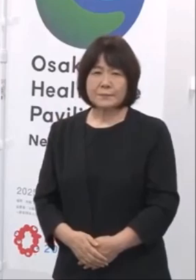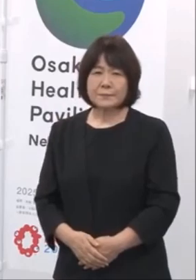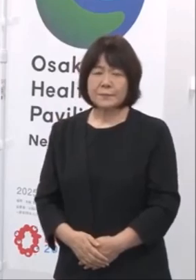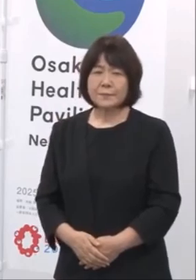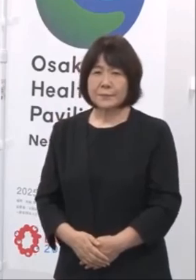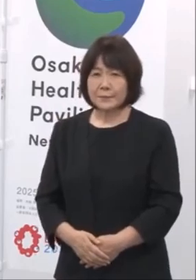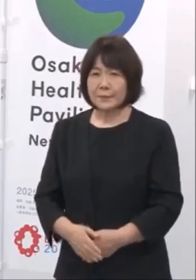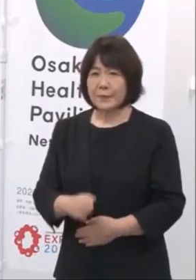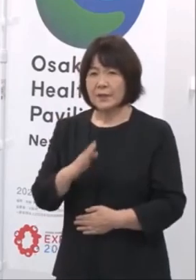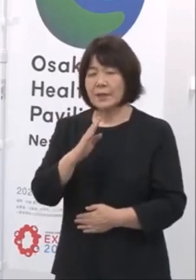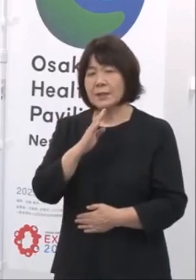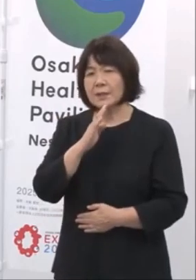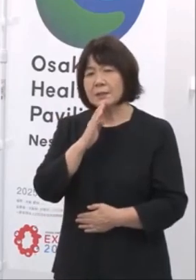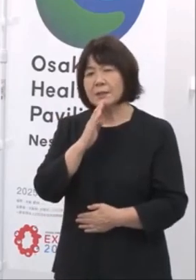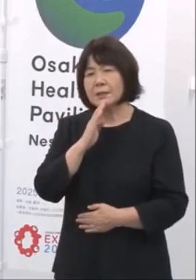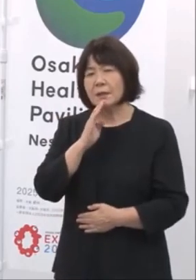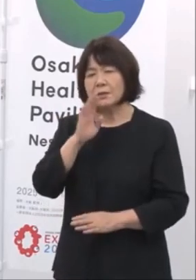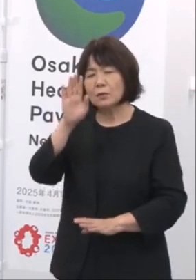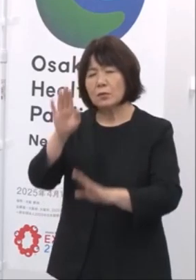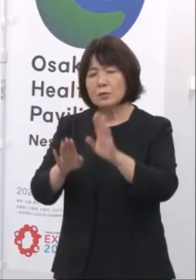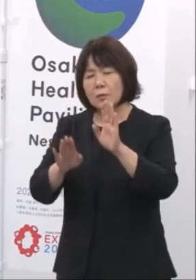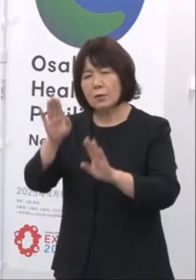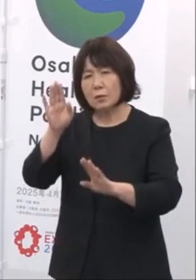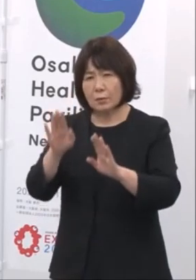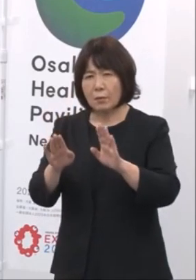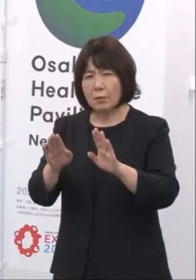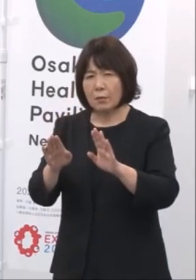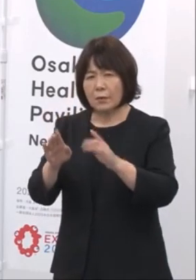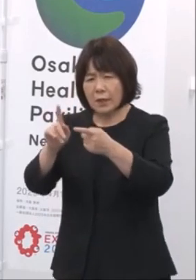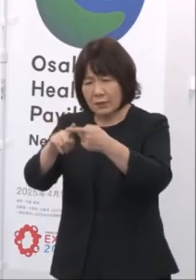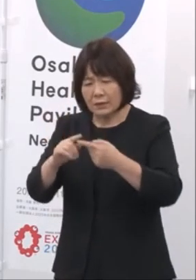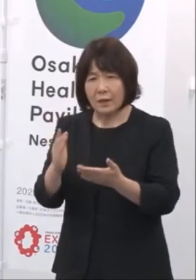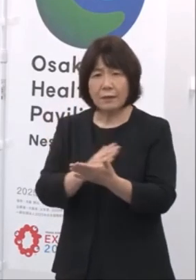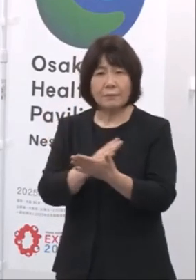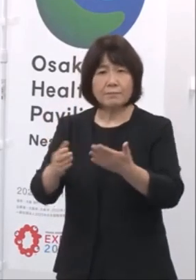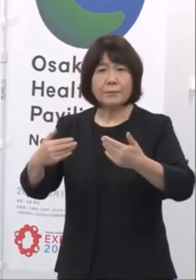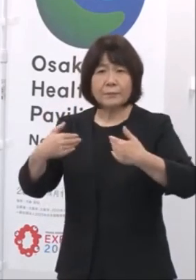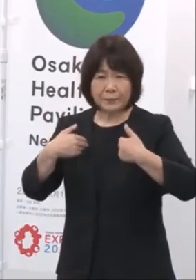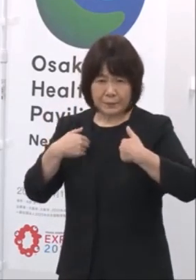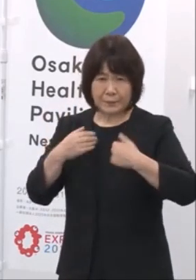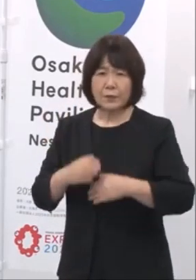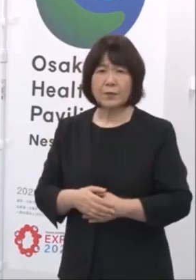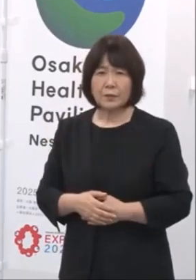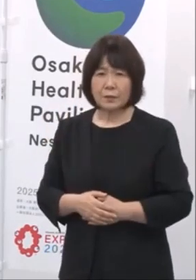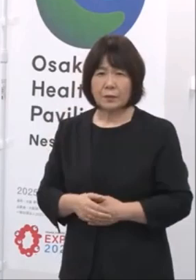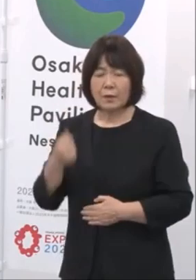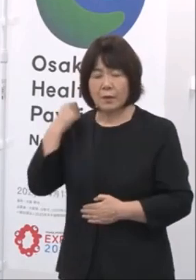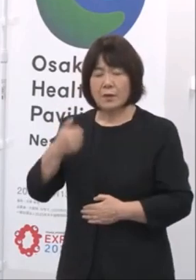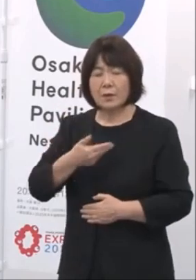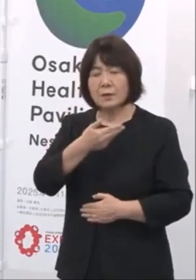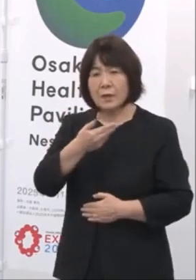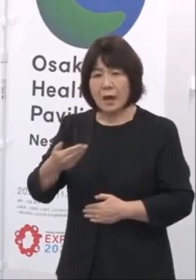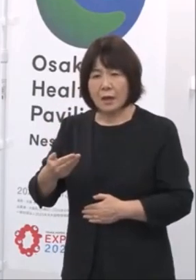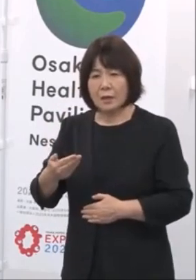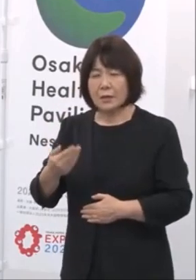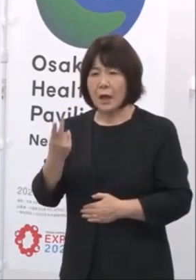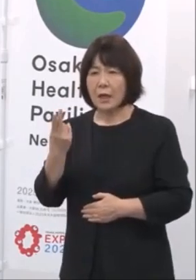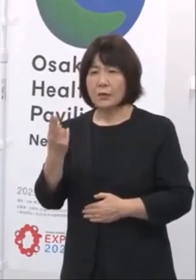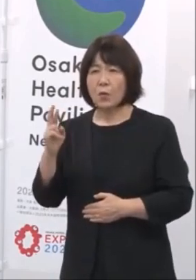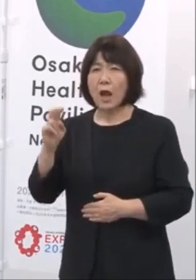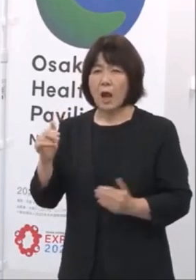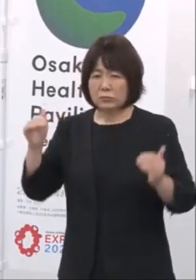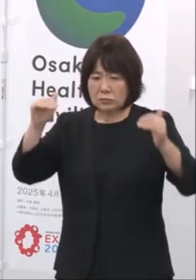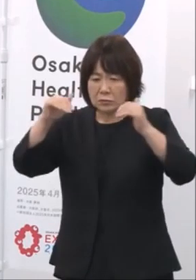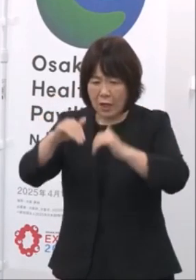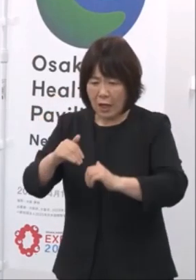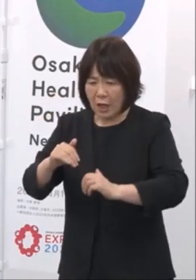実際、その状況において判断するということになると思います。ただ南海トラフ巨大地震が起きた時はも